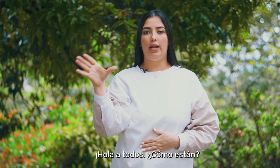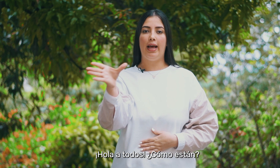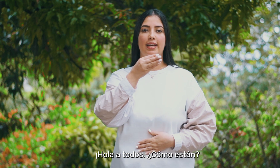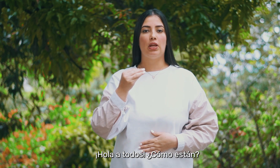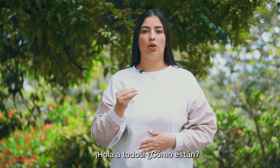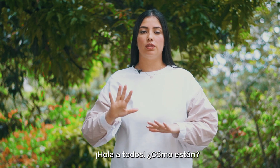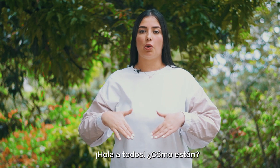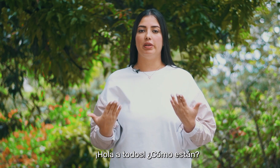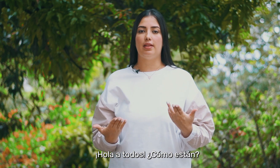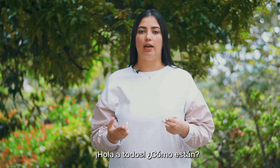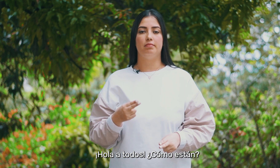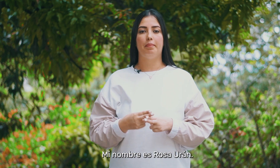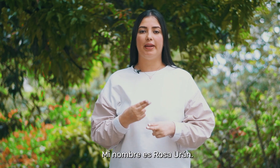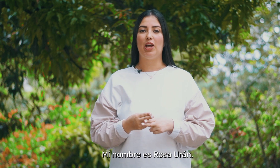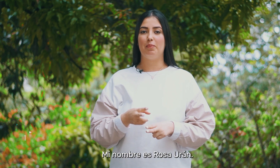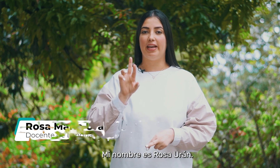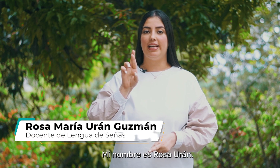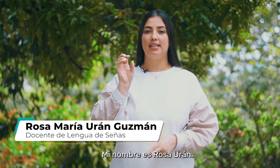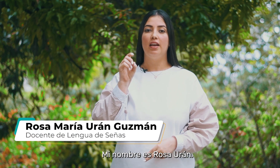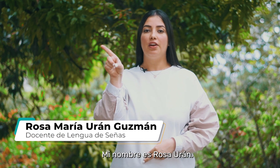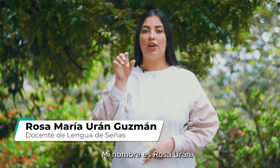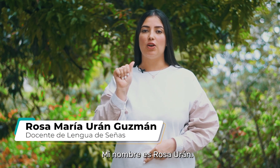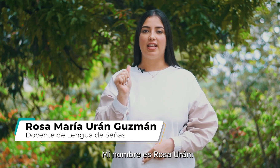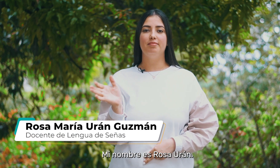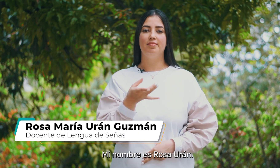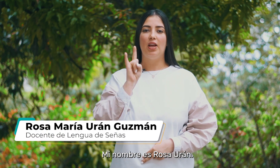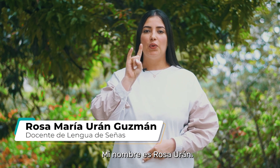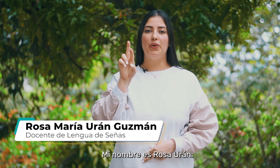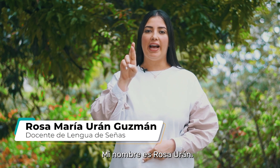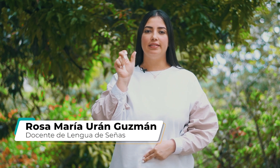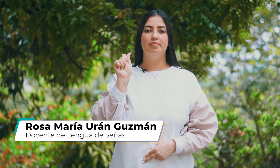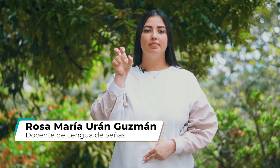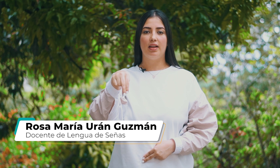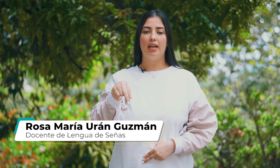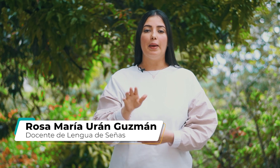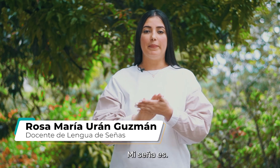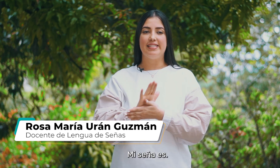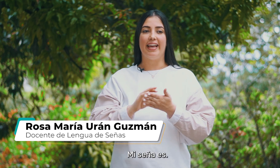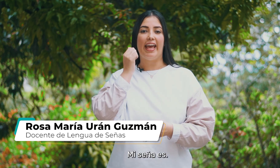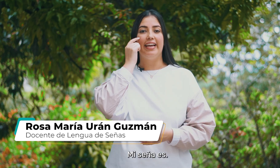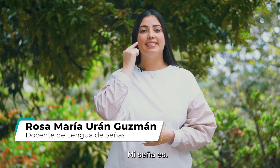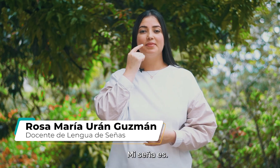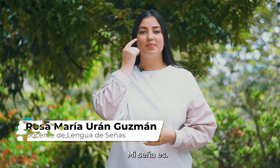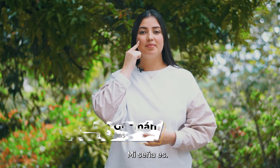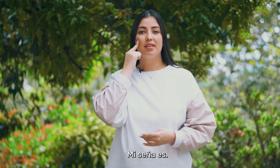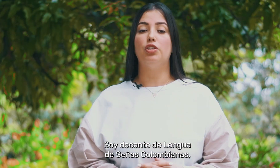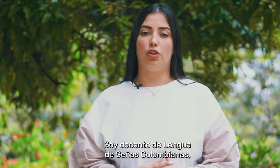Hola a todos, ¿cómo están? Mi nombre es Rosa Urán. Mi seña es, soy